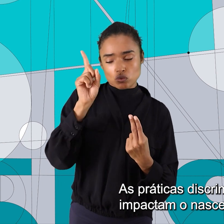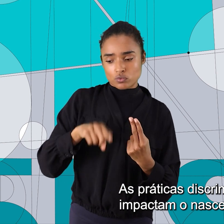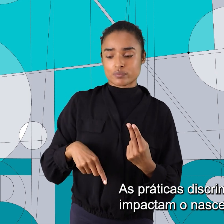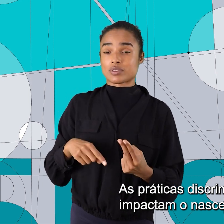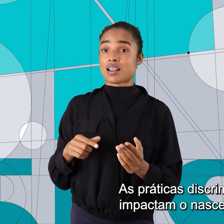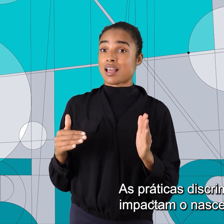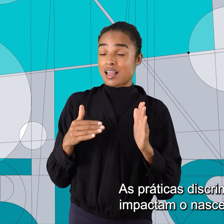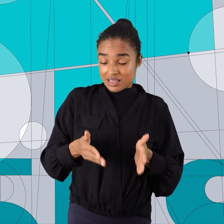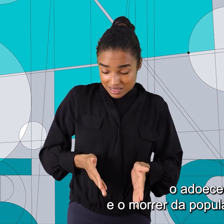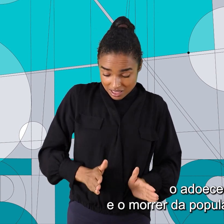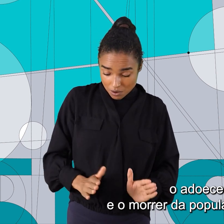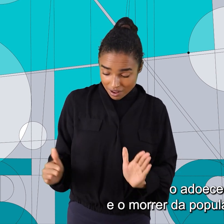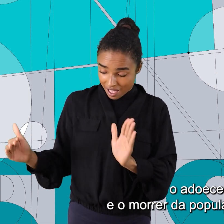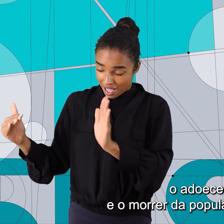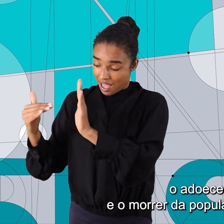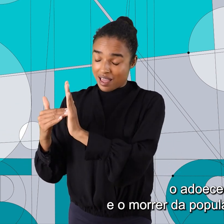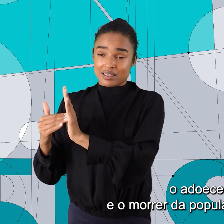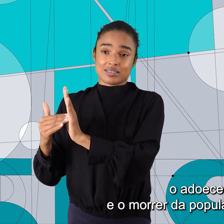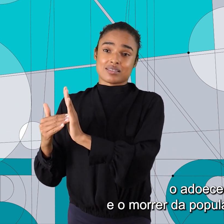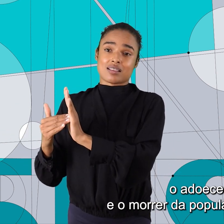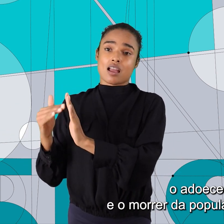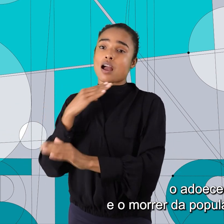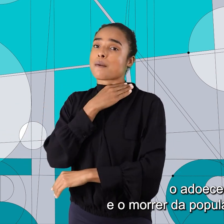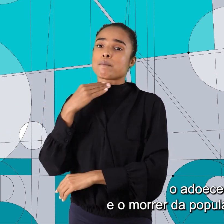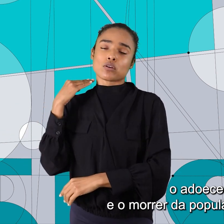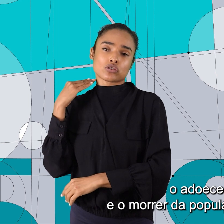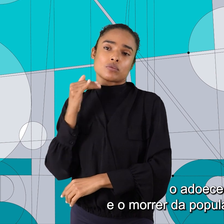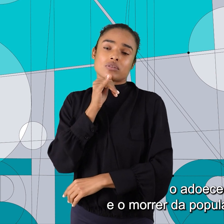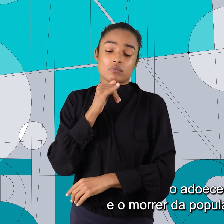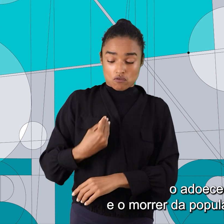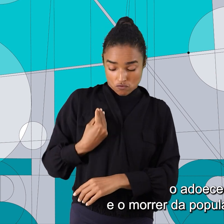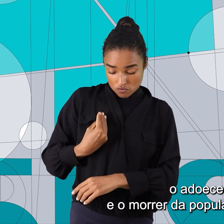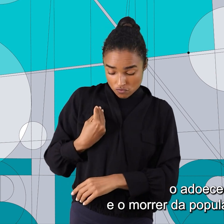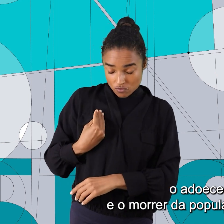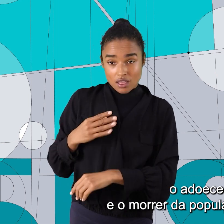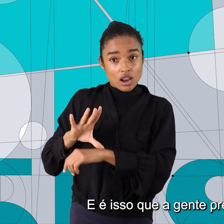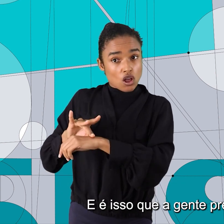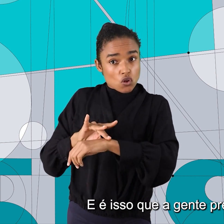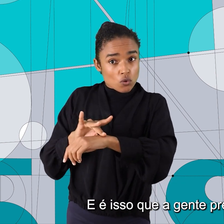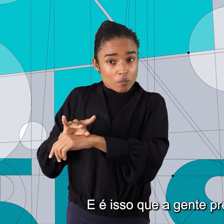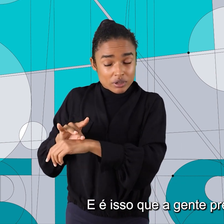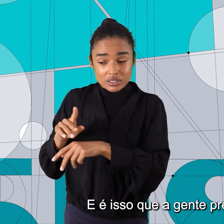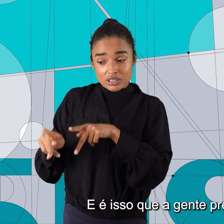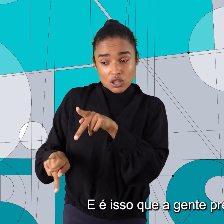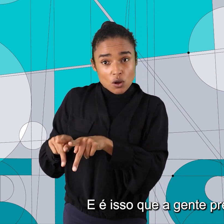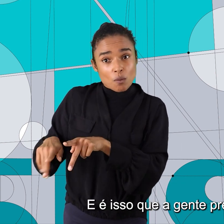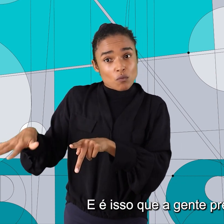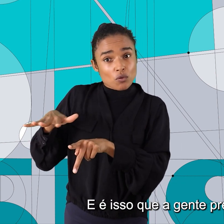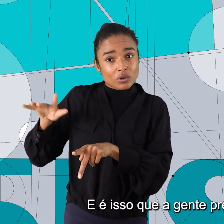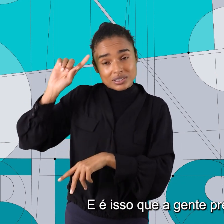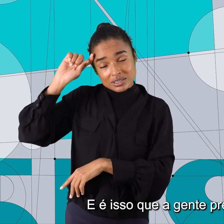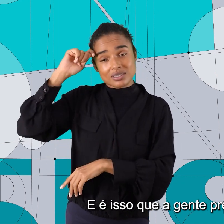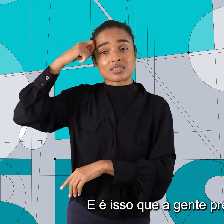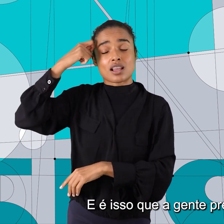o viver, o adoecer e o morrer da população negra. E é isso que